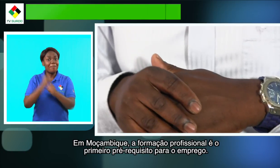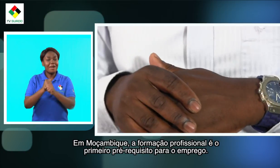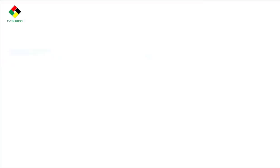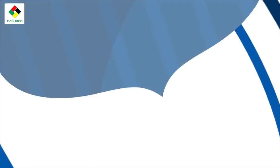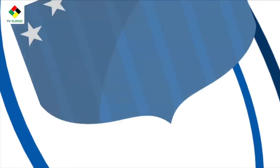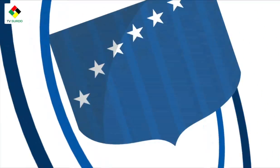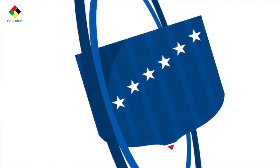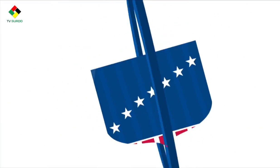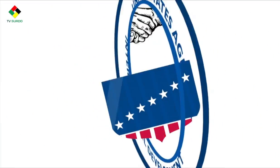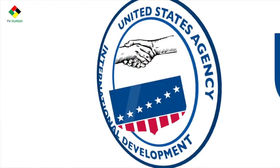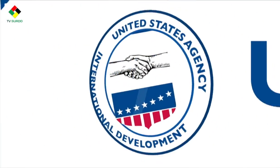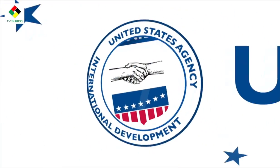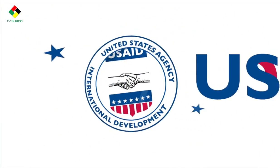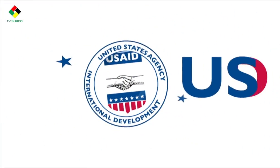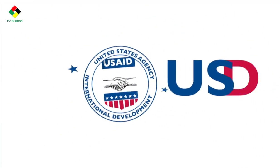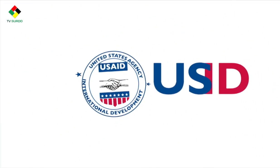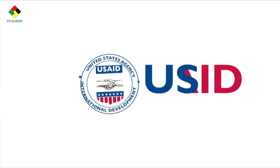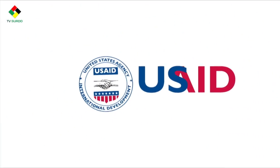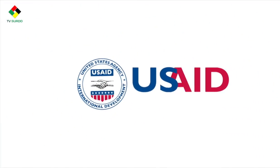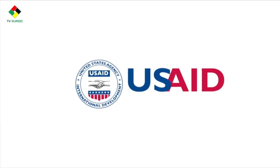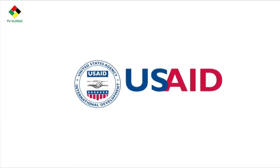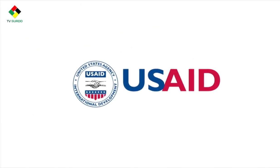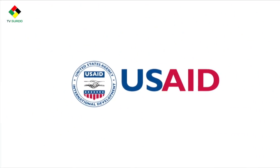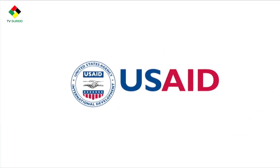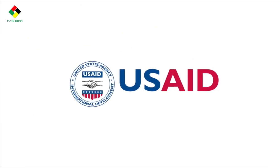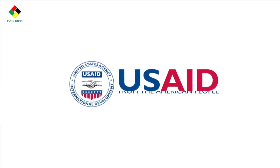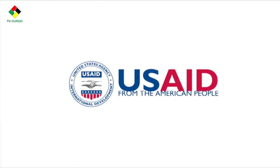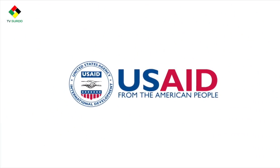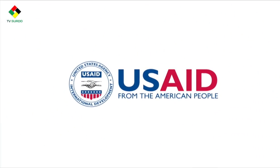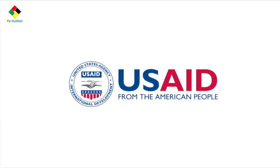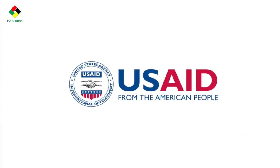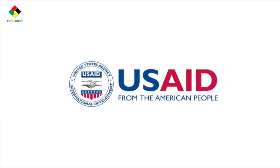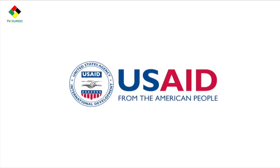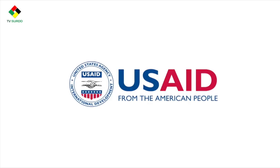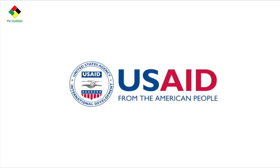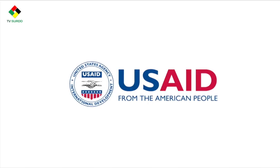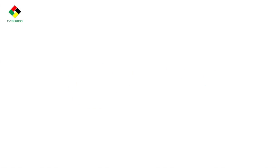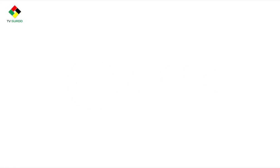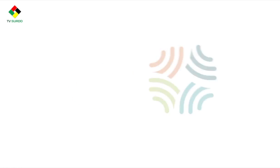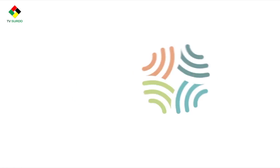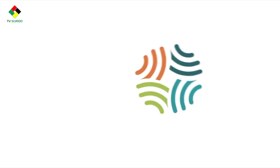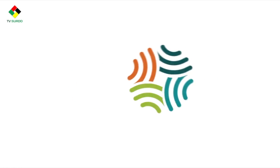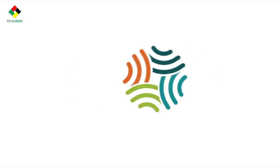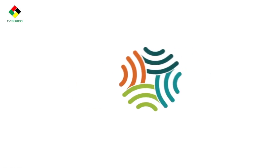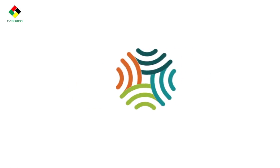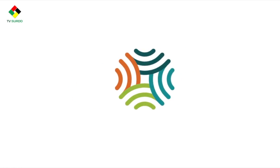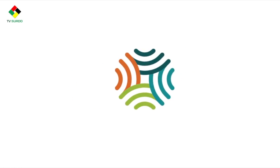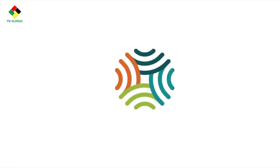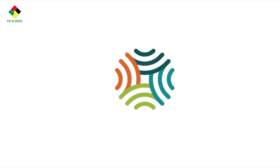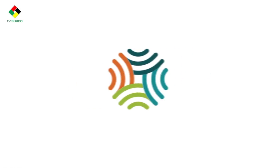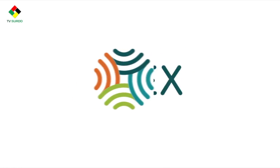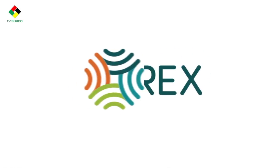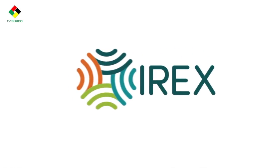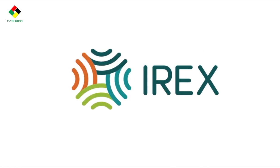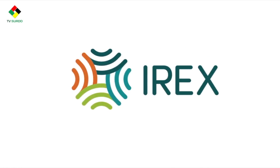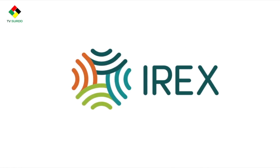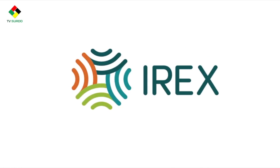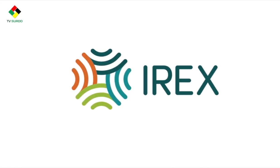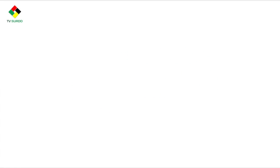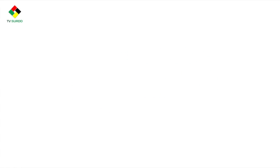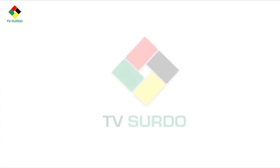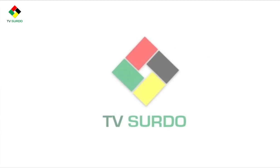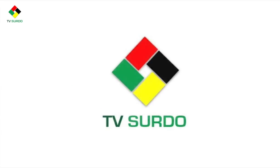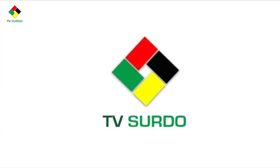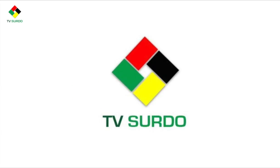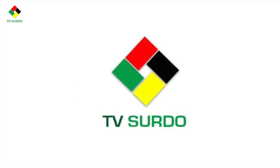É importante ter emprego.